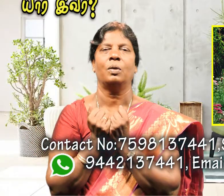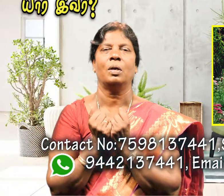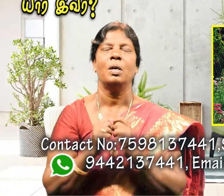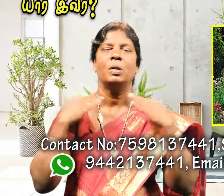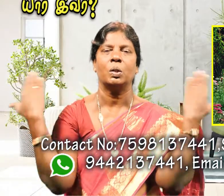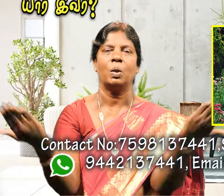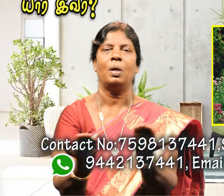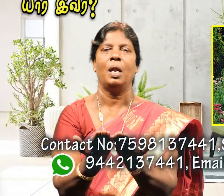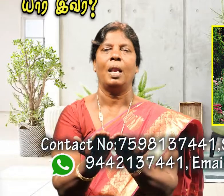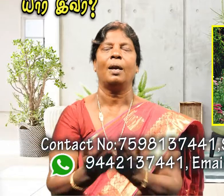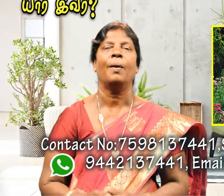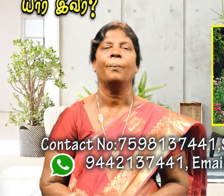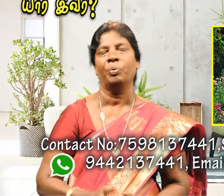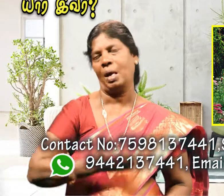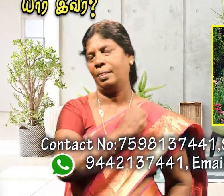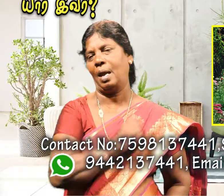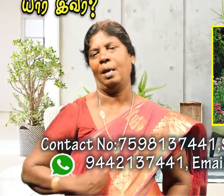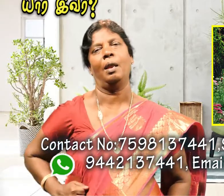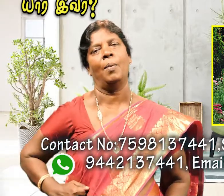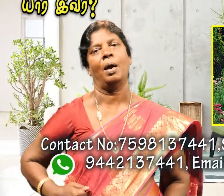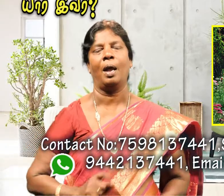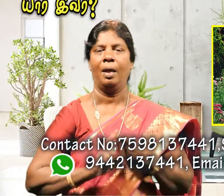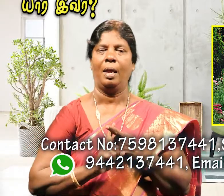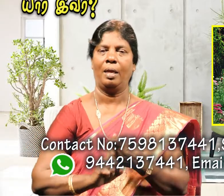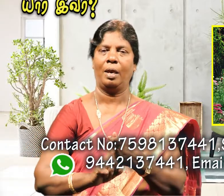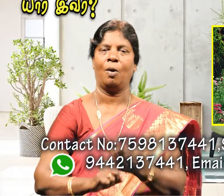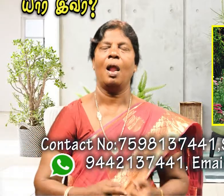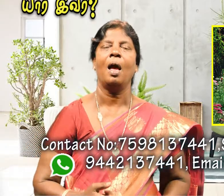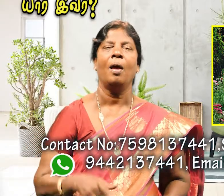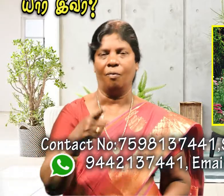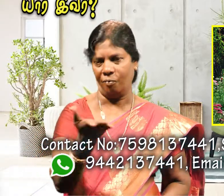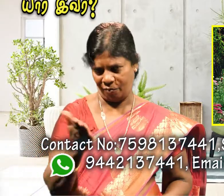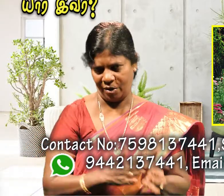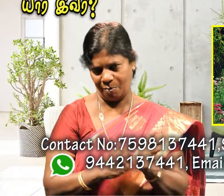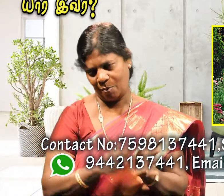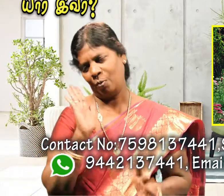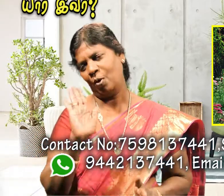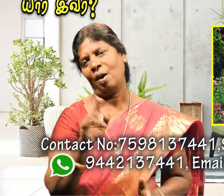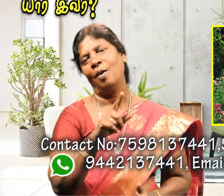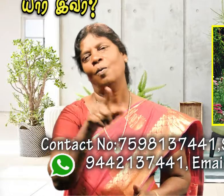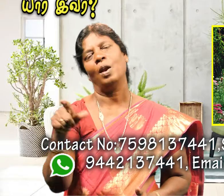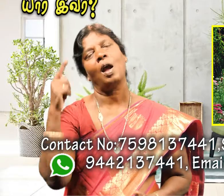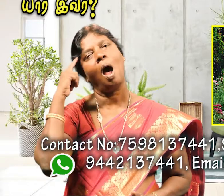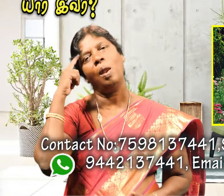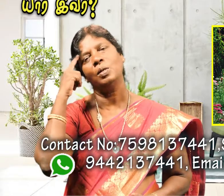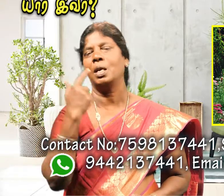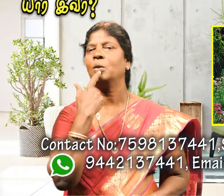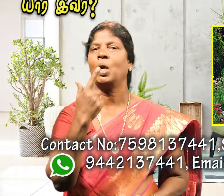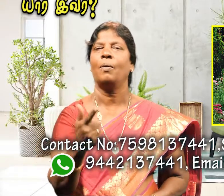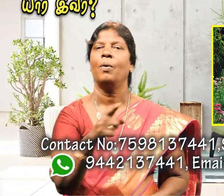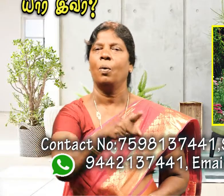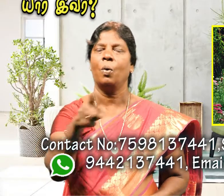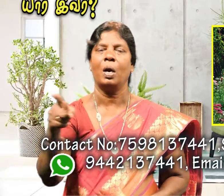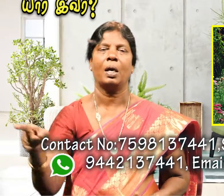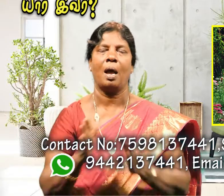ஏற்றுக்கொண்டு சூழ்நிலைகளை தைரியமாக எதிர்கொள்ள விரும்புகிறீர்களா? உங்களுக்கு ஆலோசனை